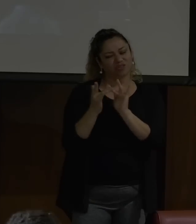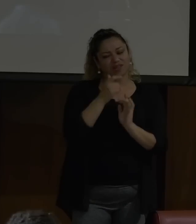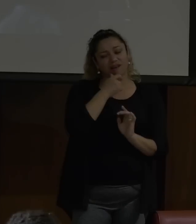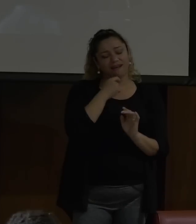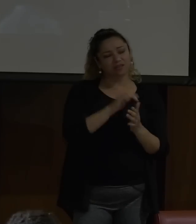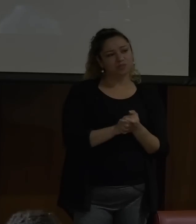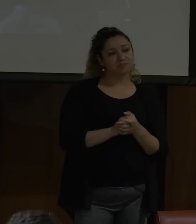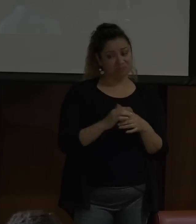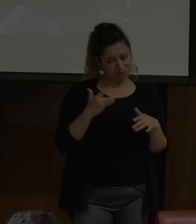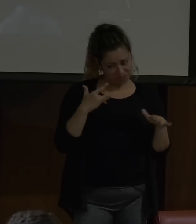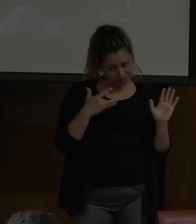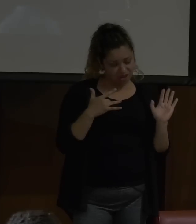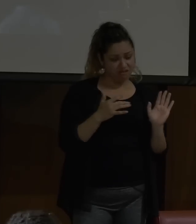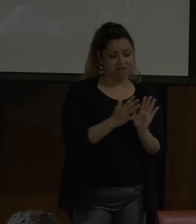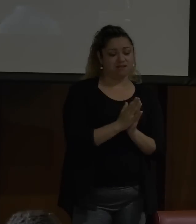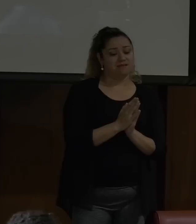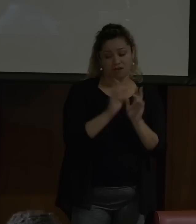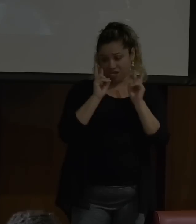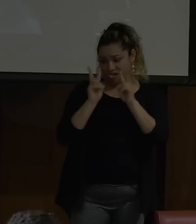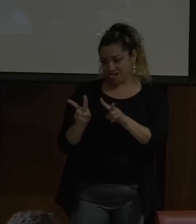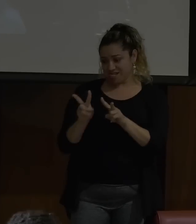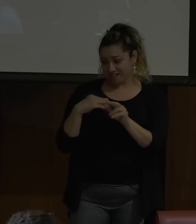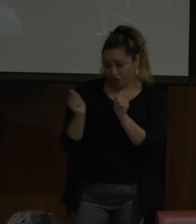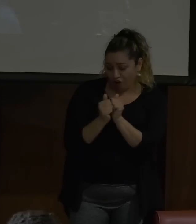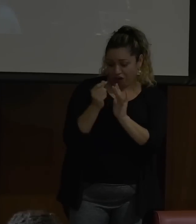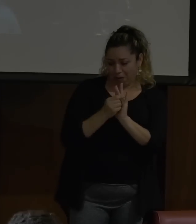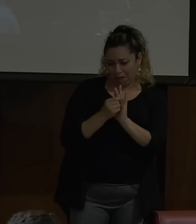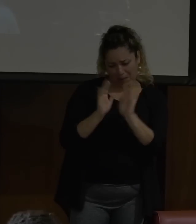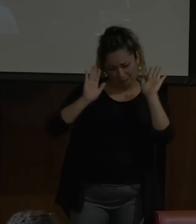no lo veía para mi compañero.